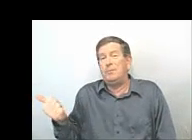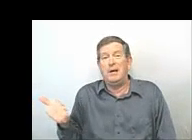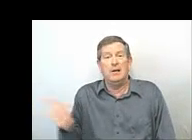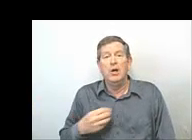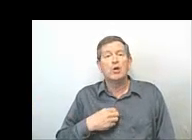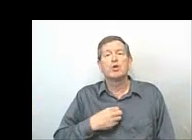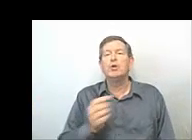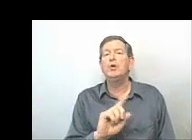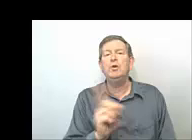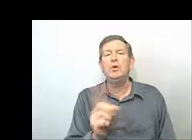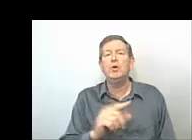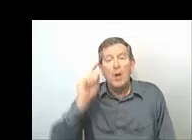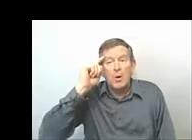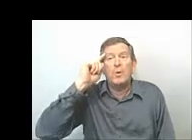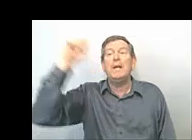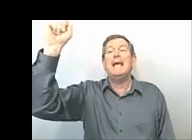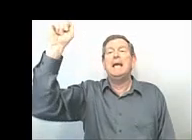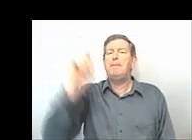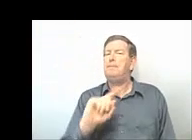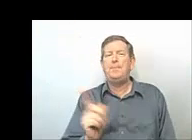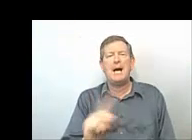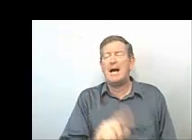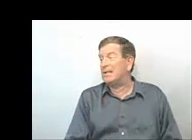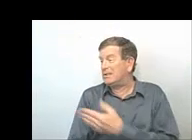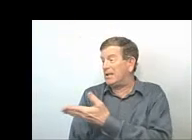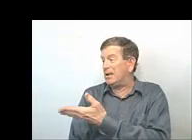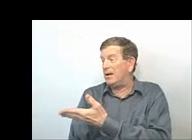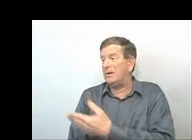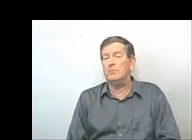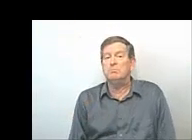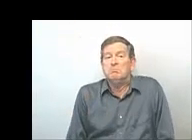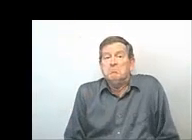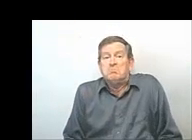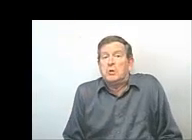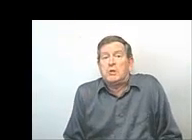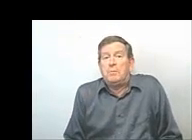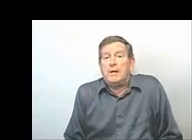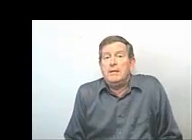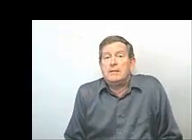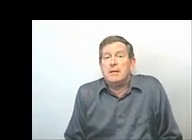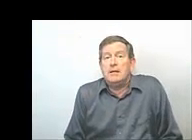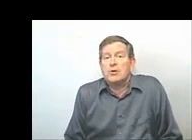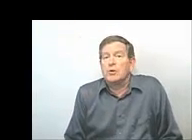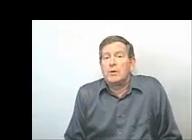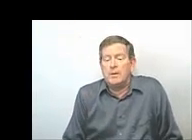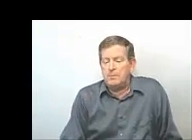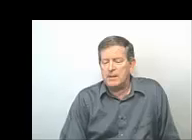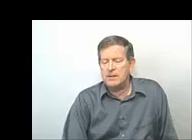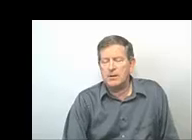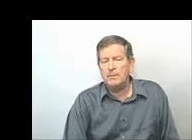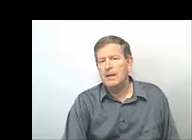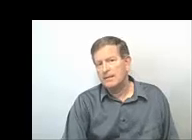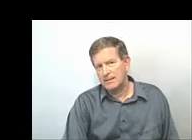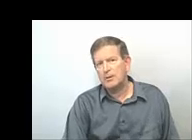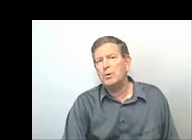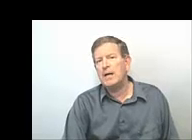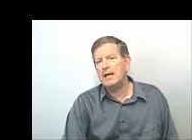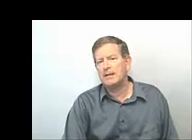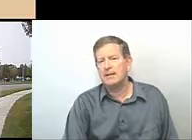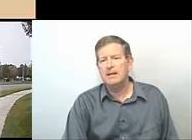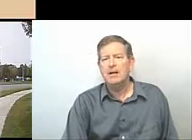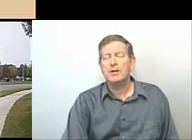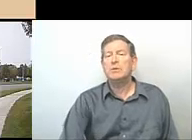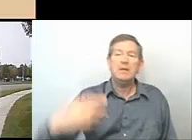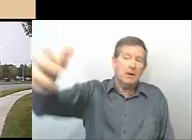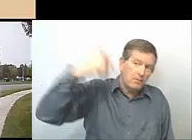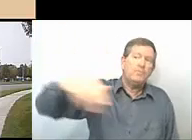sais pas comment il s'appelle. Je ne connais pas cet homme. Je ne sais pas qui c'est, je ne connais pas cet homme. Ça, c'est